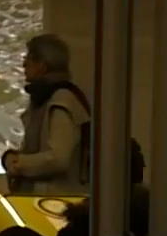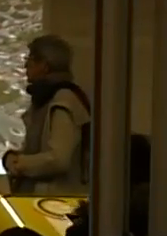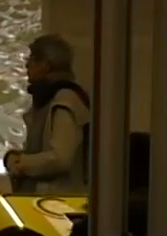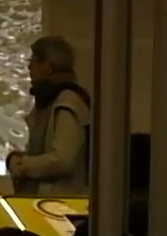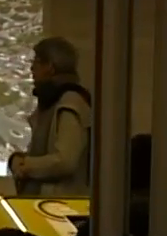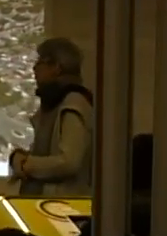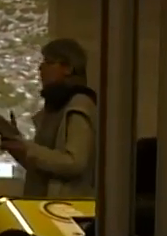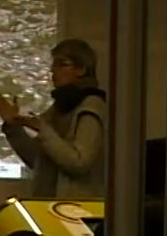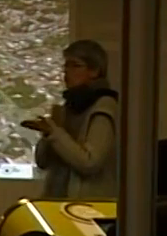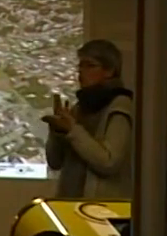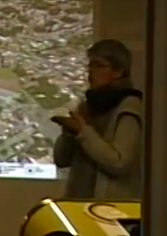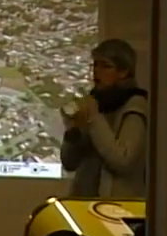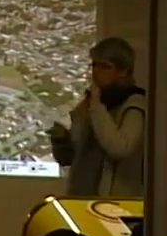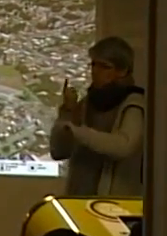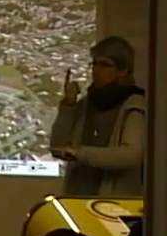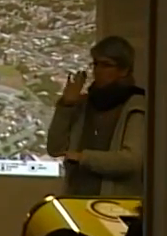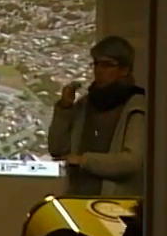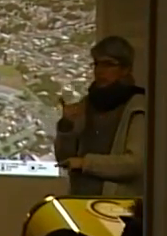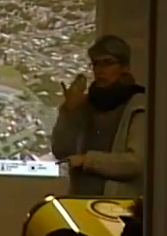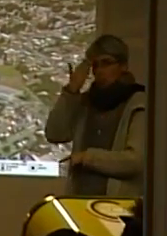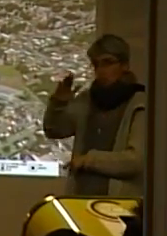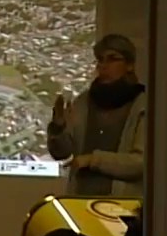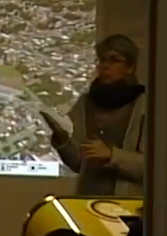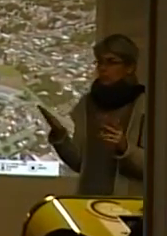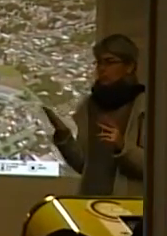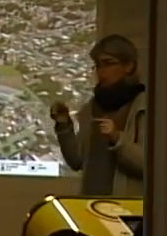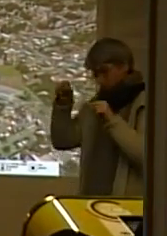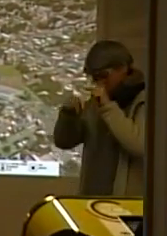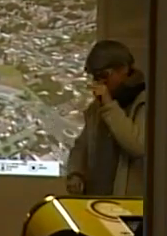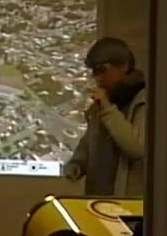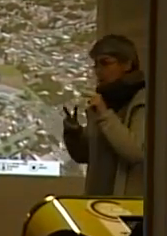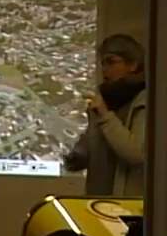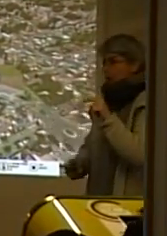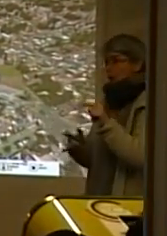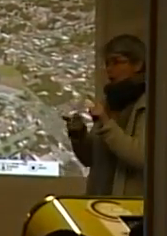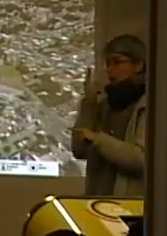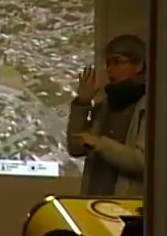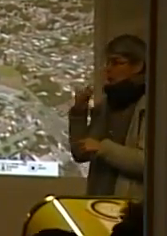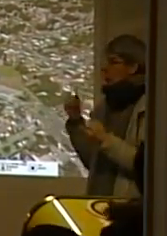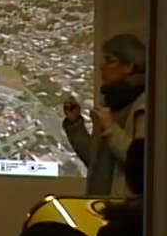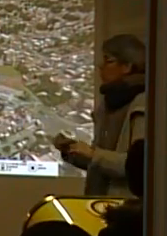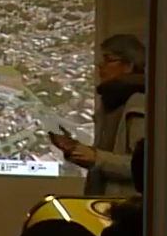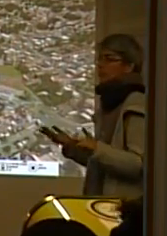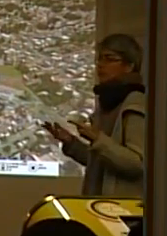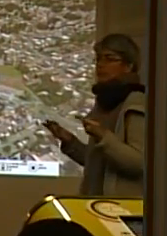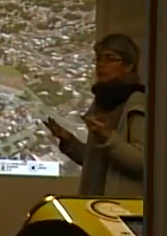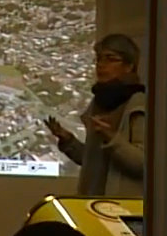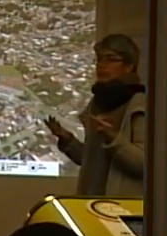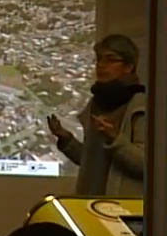un projet très important qui là du coup est de l'autre côté de la ville, mais qui est quand même très très important. Donc ça va permettre